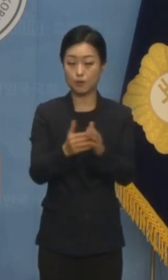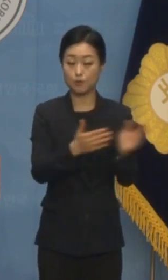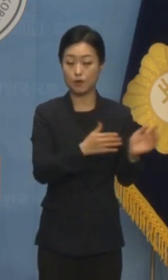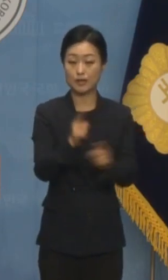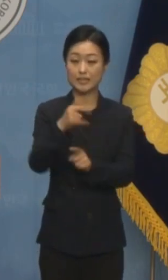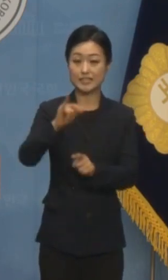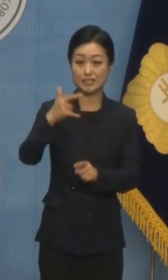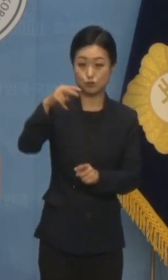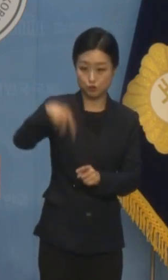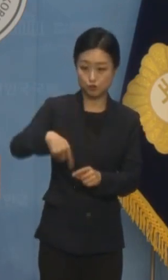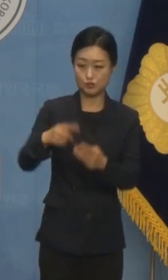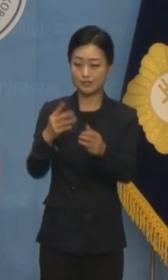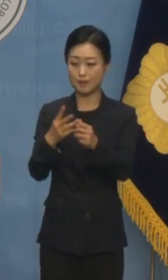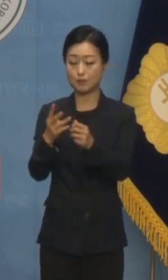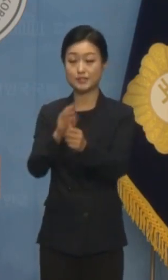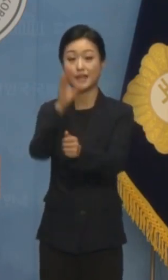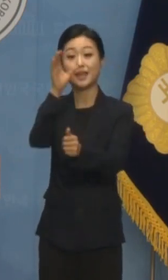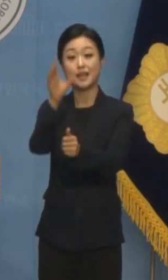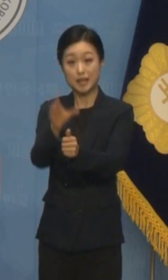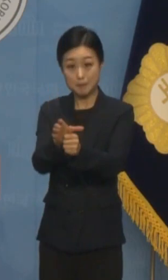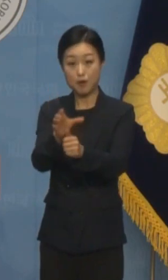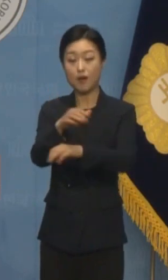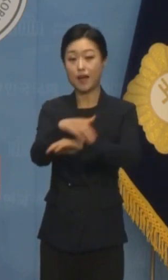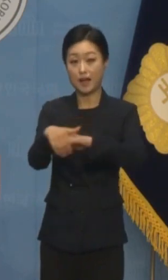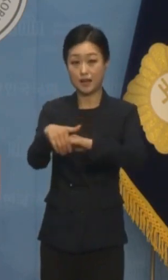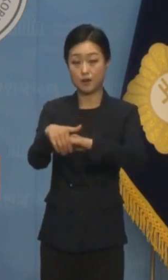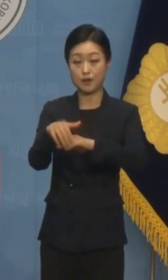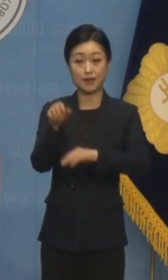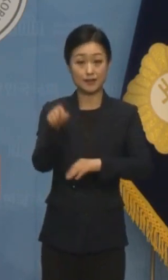이진숙 후보자를 세 번째 위원장 후보자로